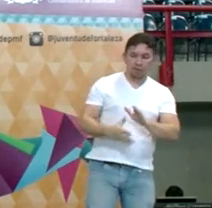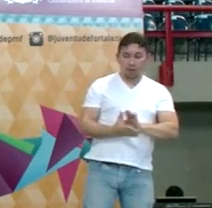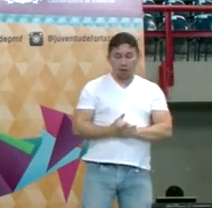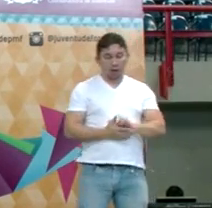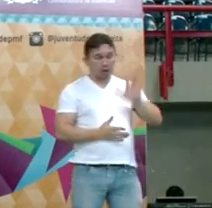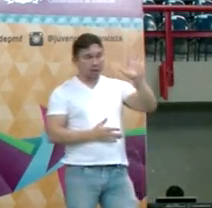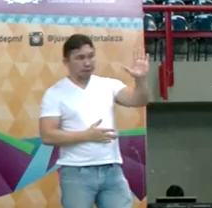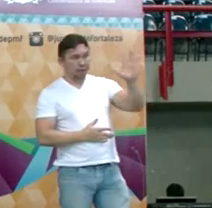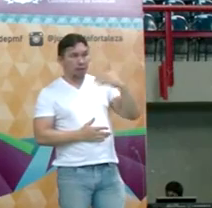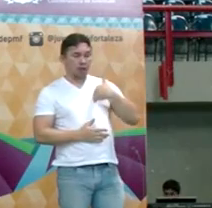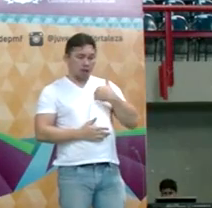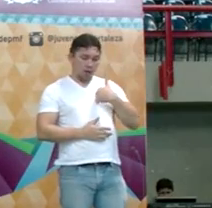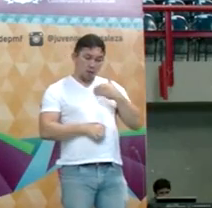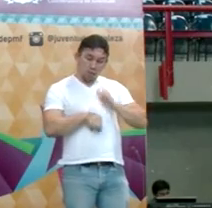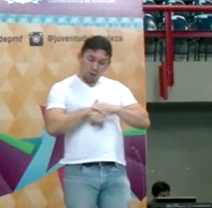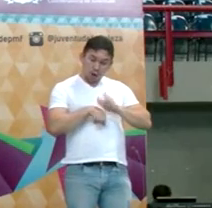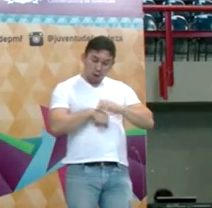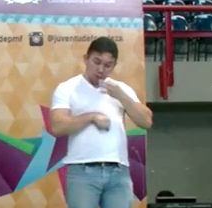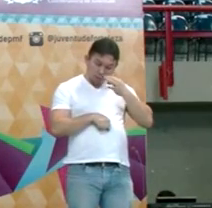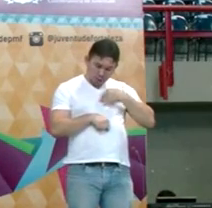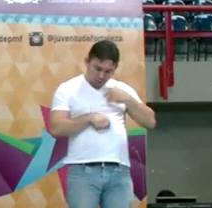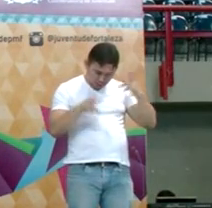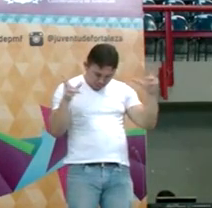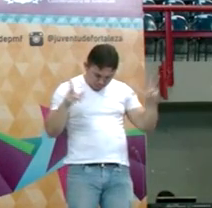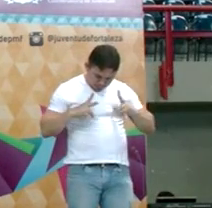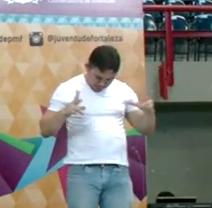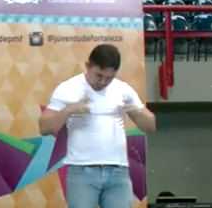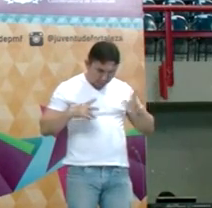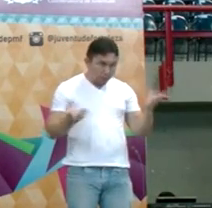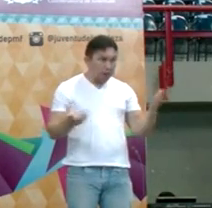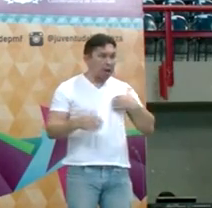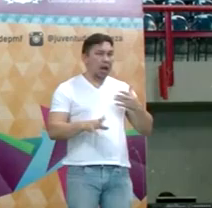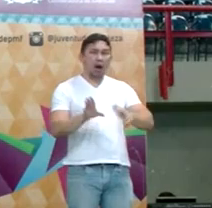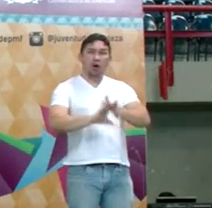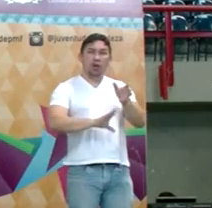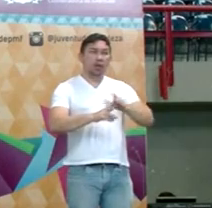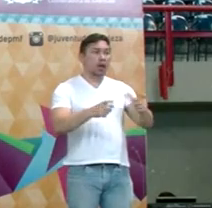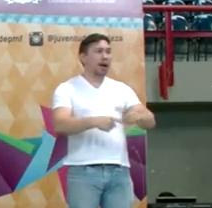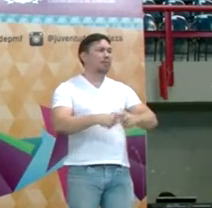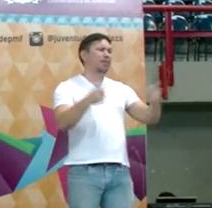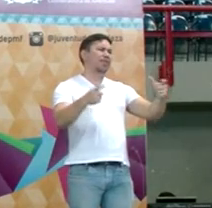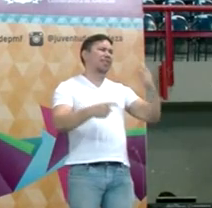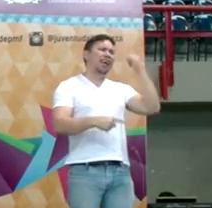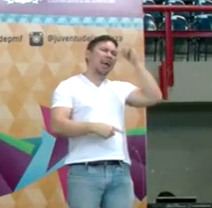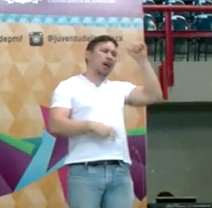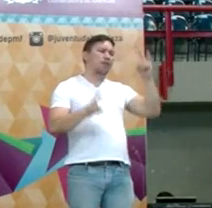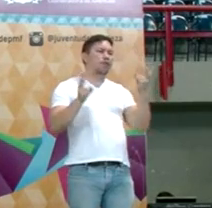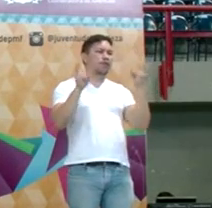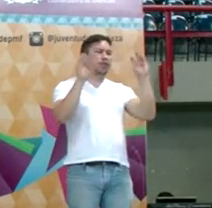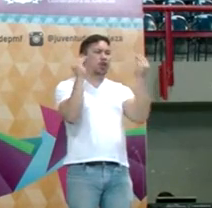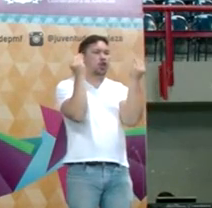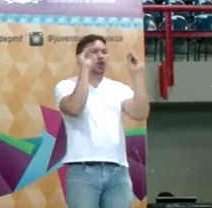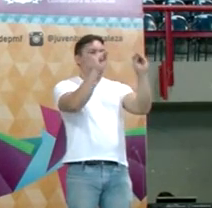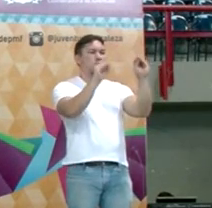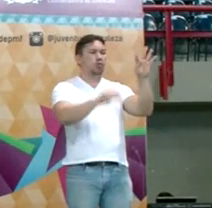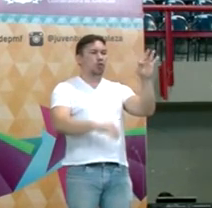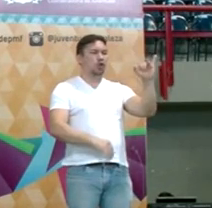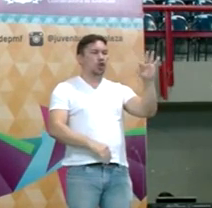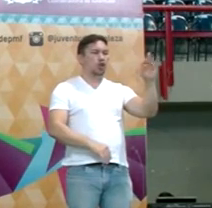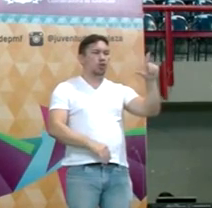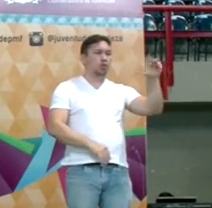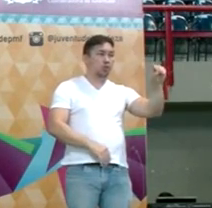uma razão. Porque eu, pessoalmente, oriento que a maioria não coloque título na